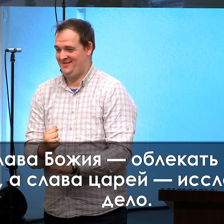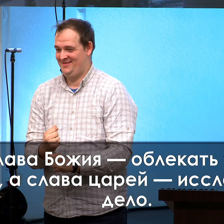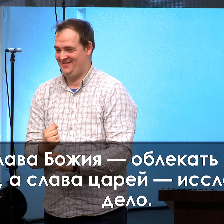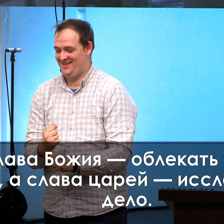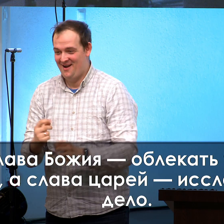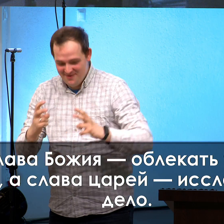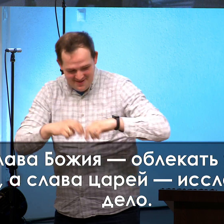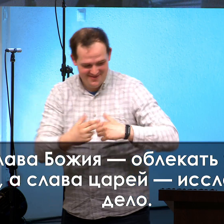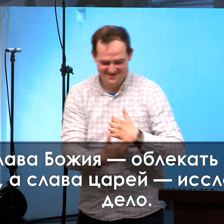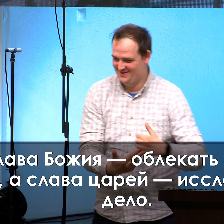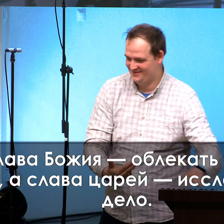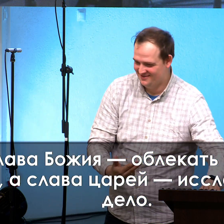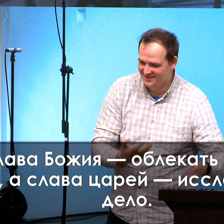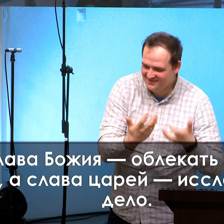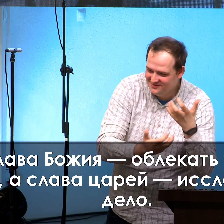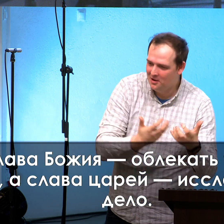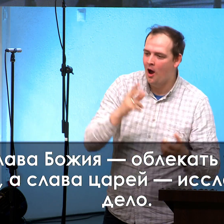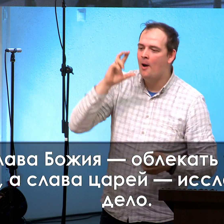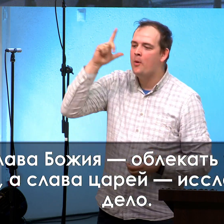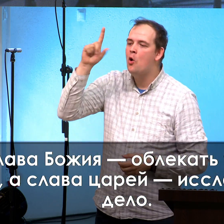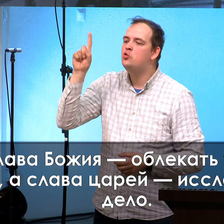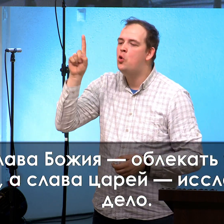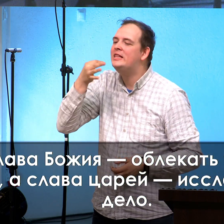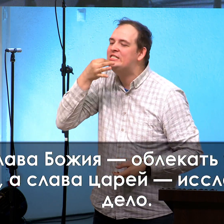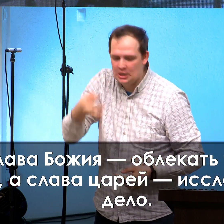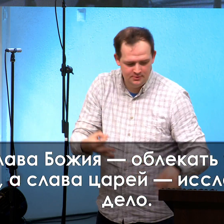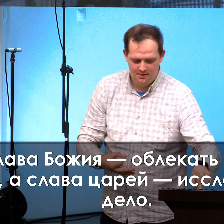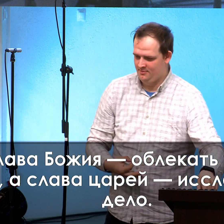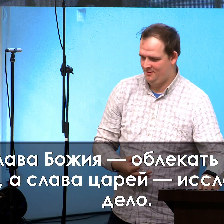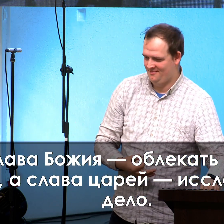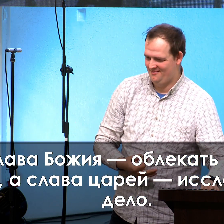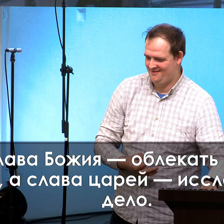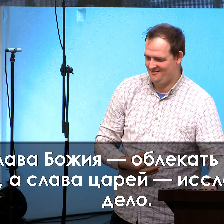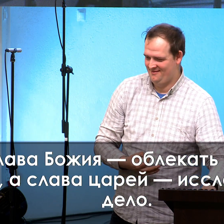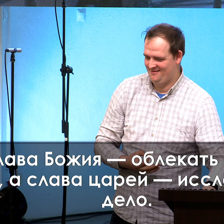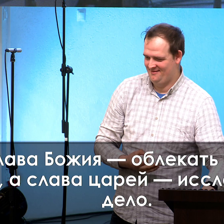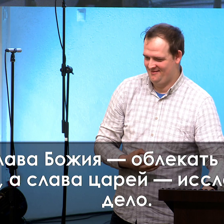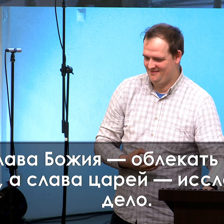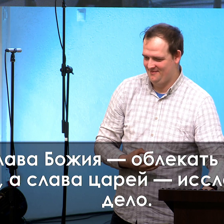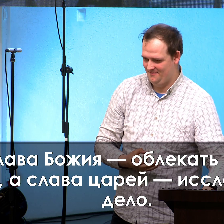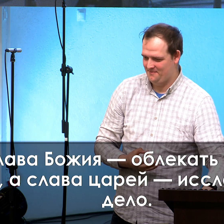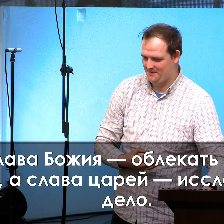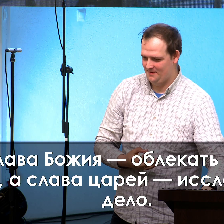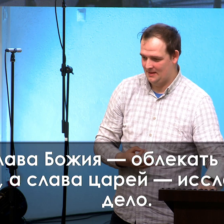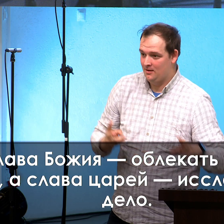знает. А как мы можем исследовать, читая Слово Божие, и Бог нам